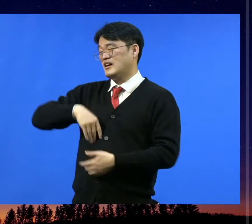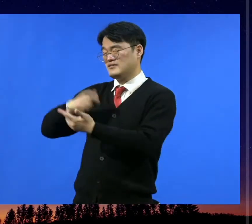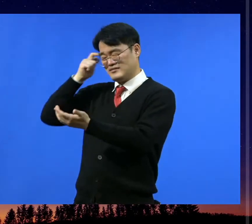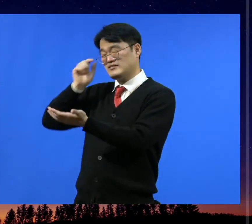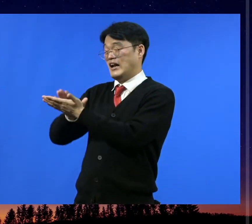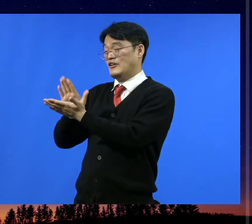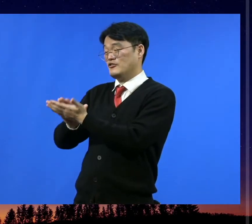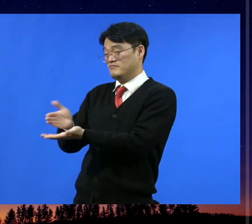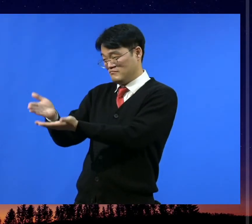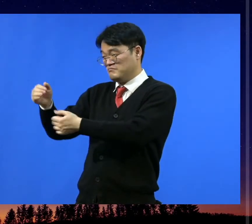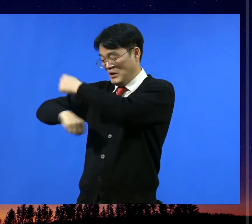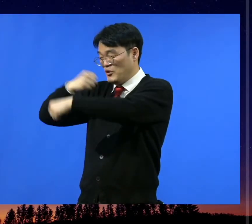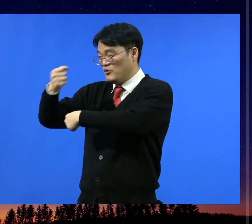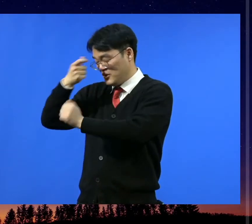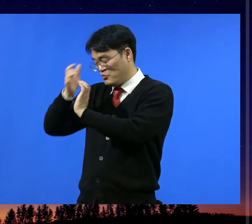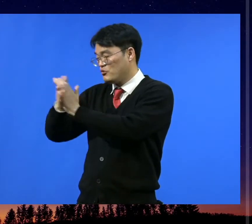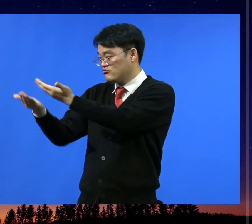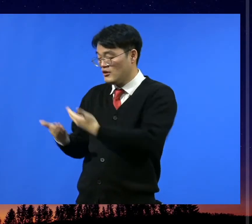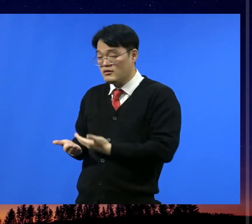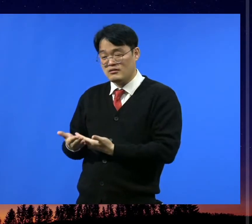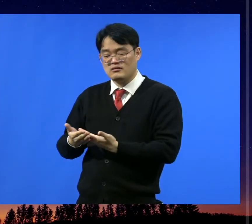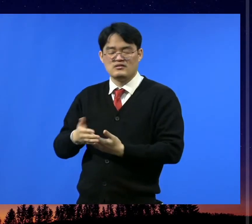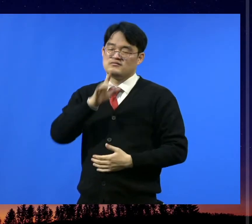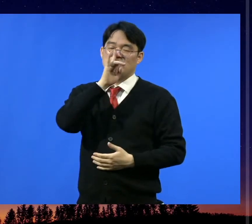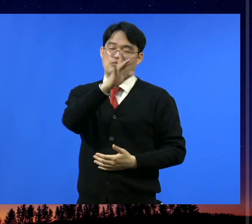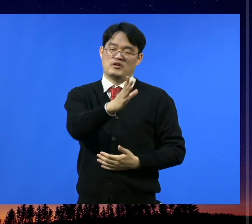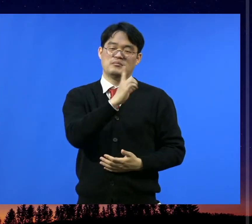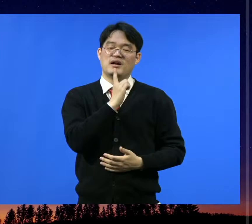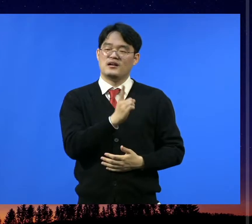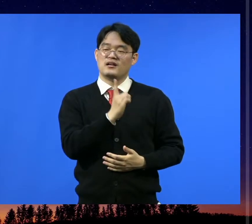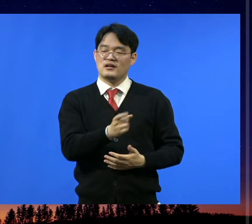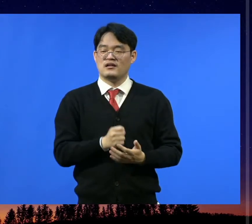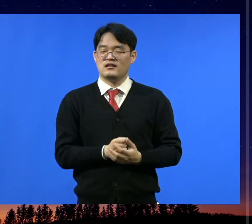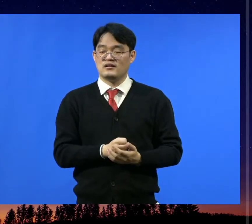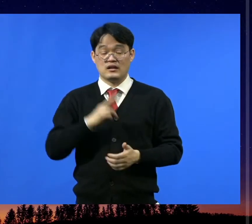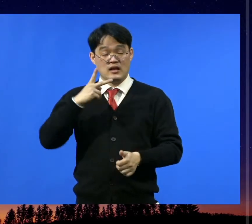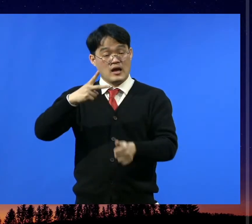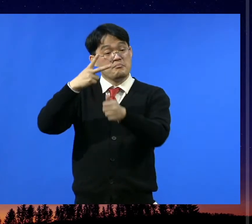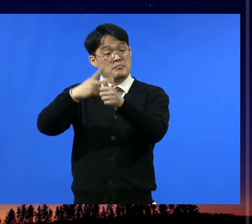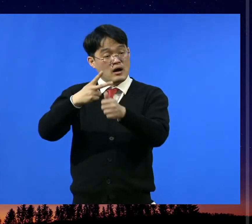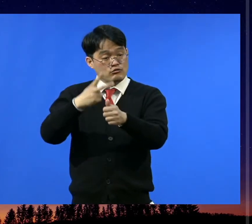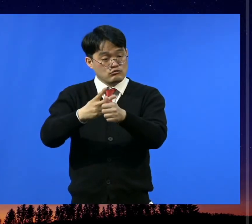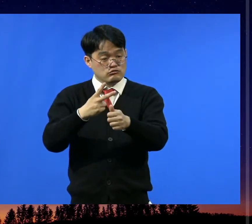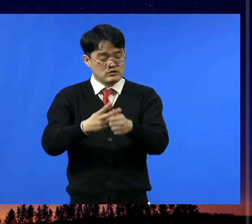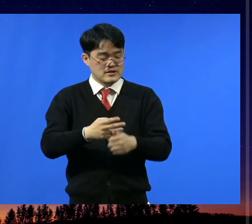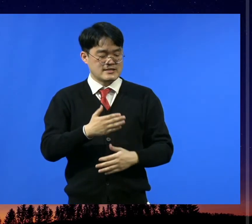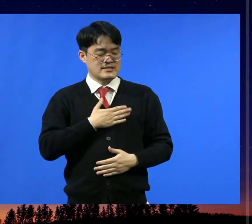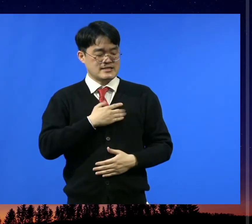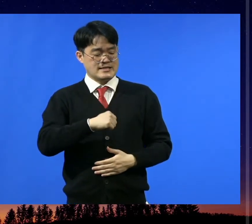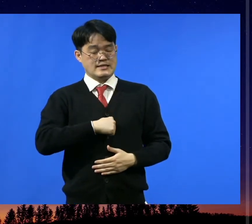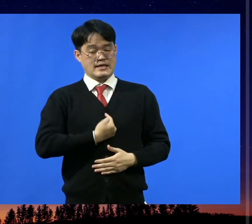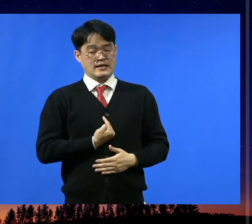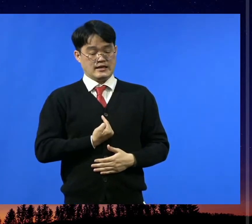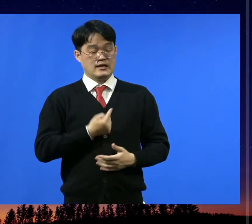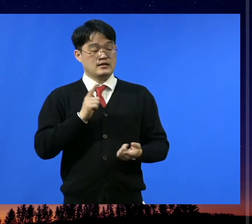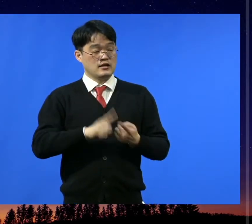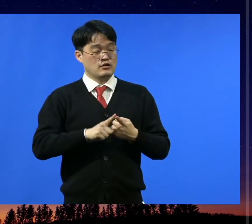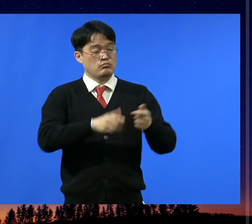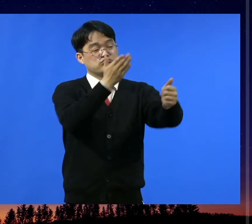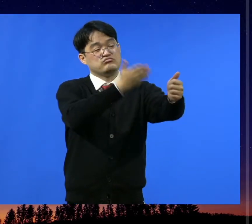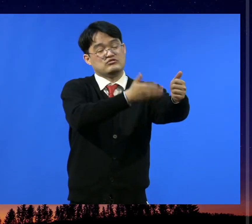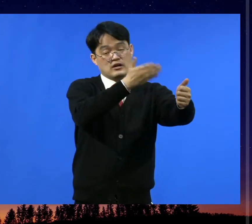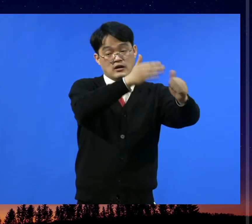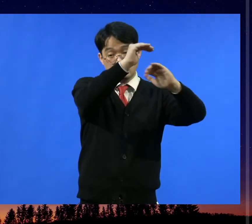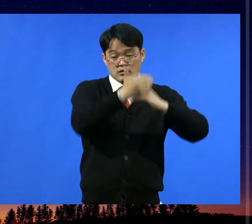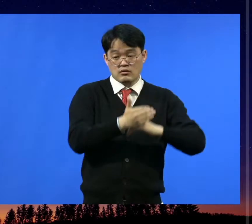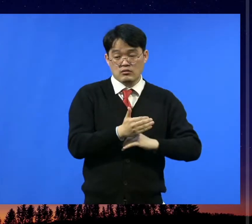그죠? 바울은 자신을 위해서 기도하는 이 내용이 바로 이 바울 자신의 영적인 수준이에요. 여러분, 지금 바울이 어디 있습니까?